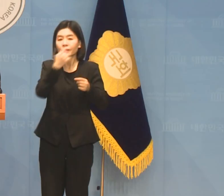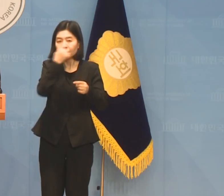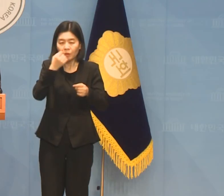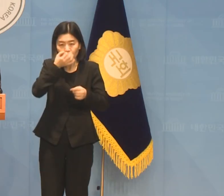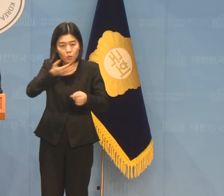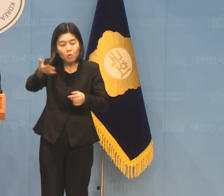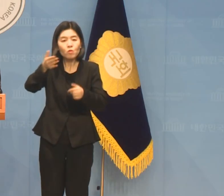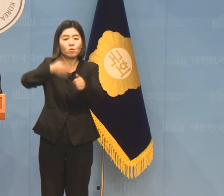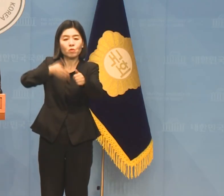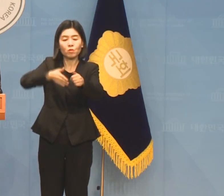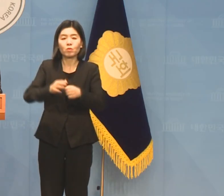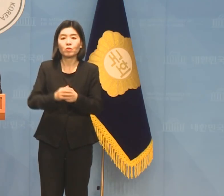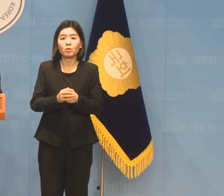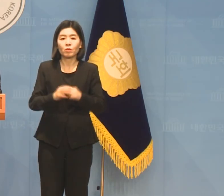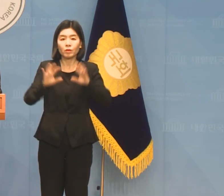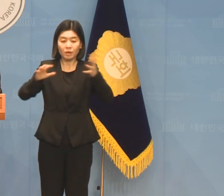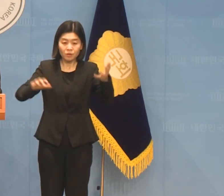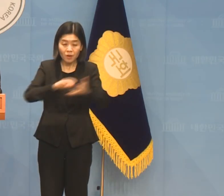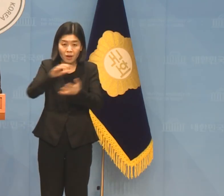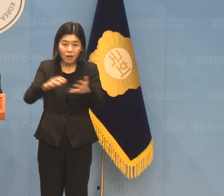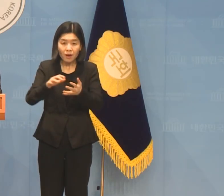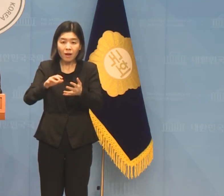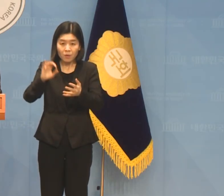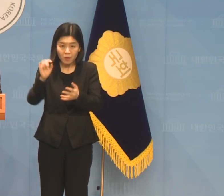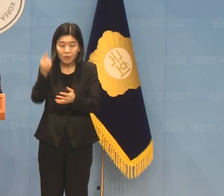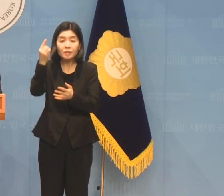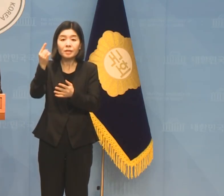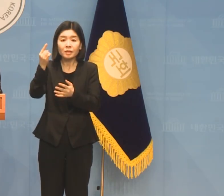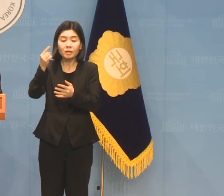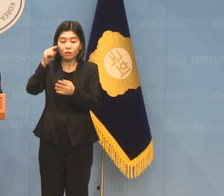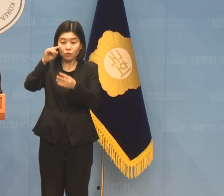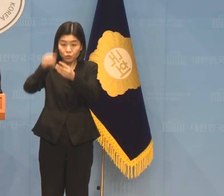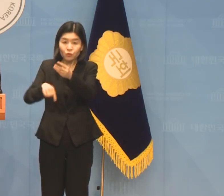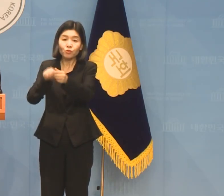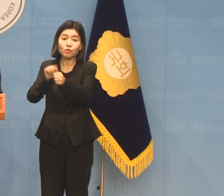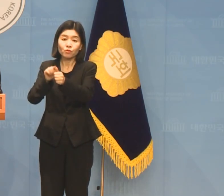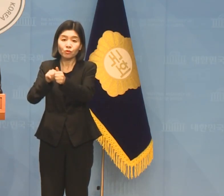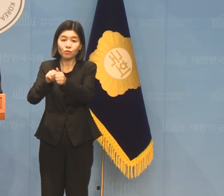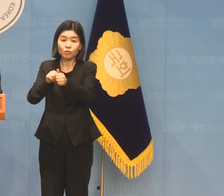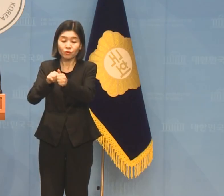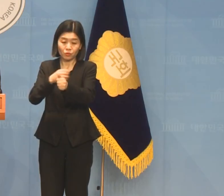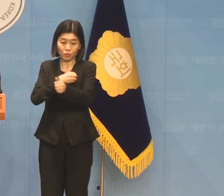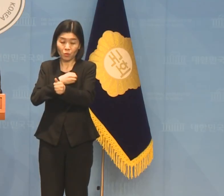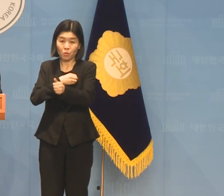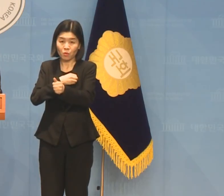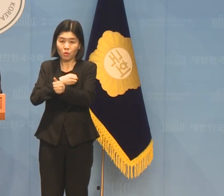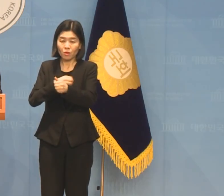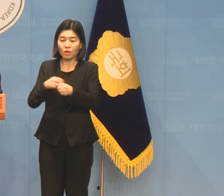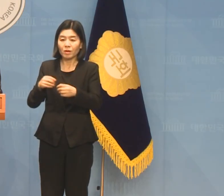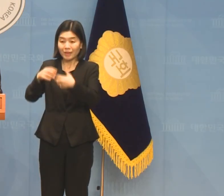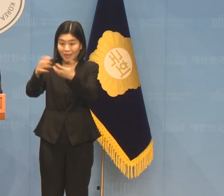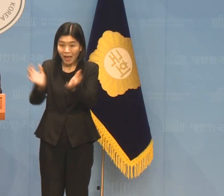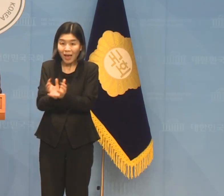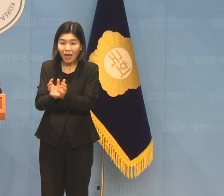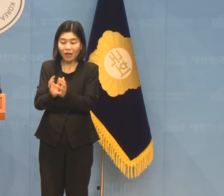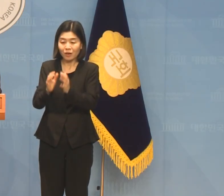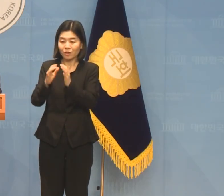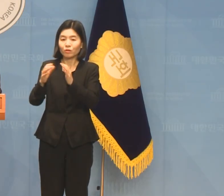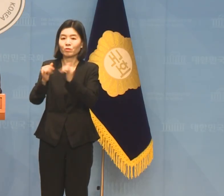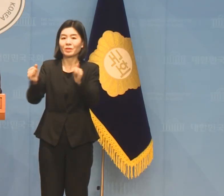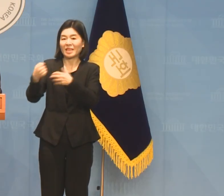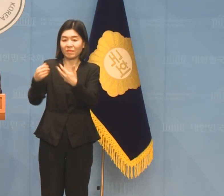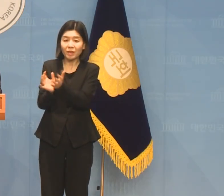내란을 일으킨 윤석열 1호 당원을 출당 제명하지 않고 감싸고 돌고 있는